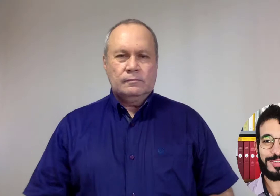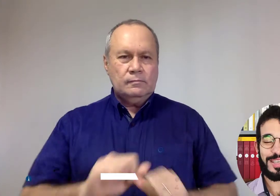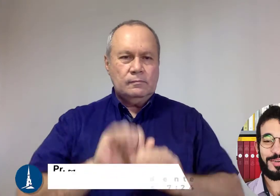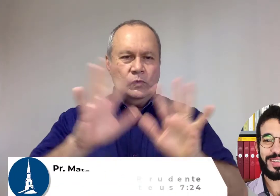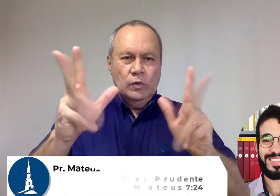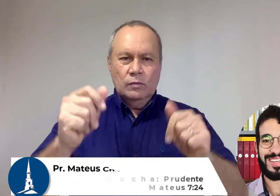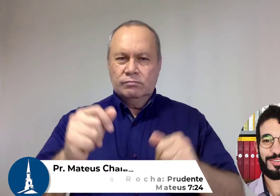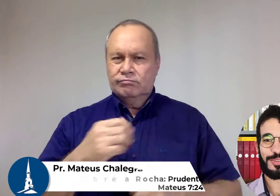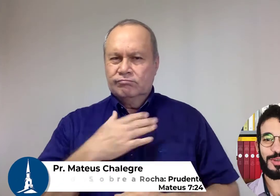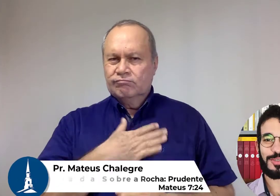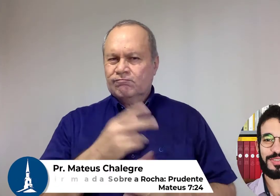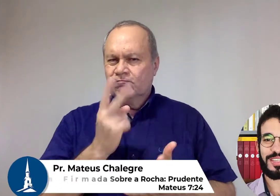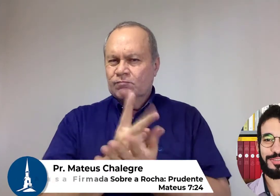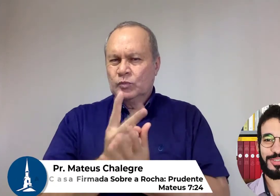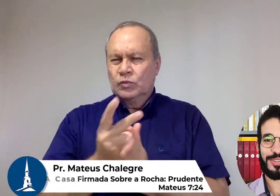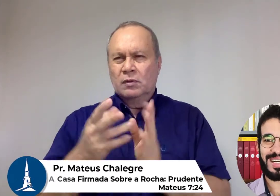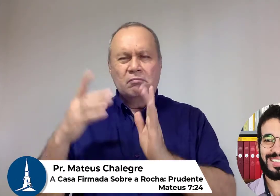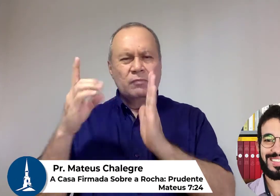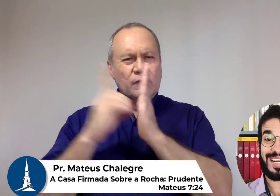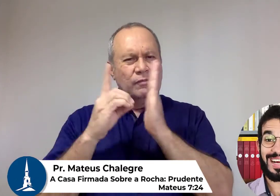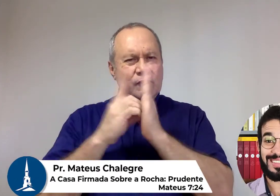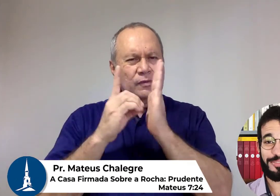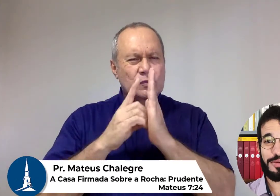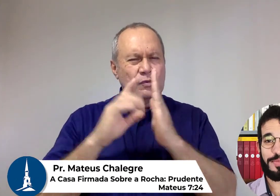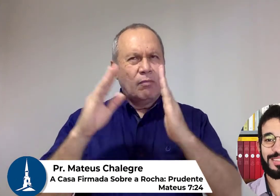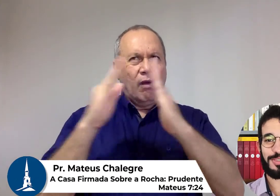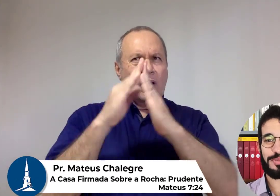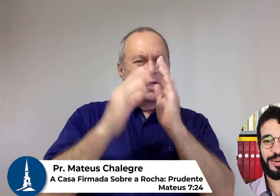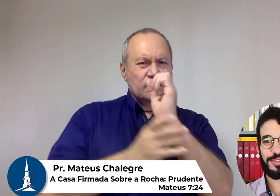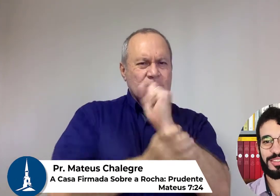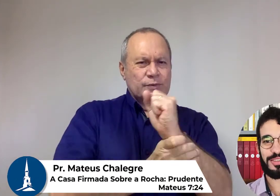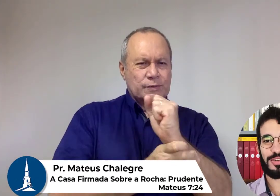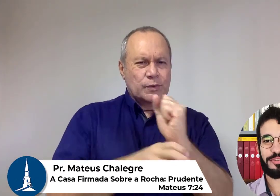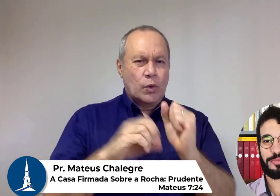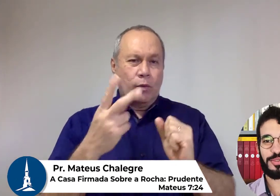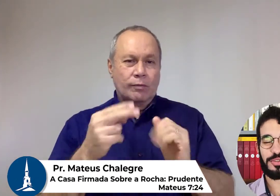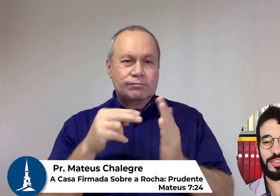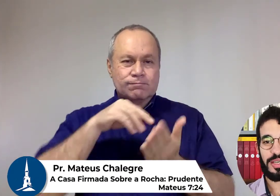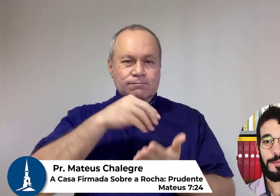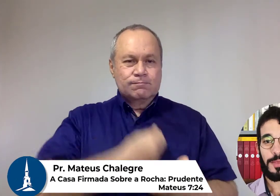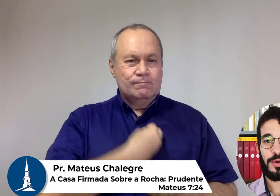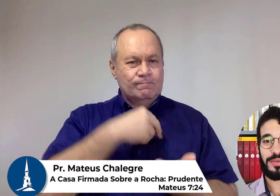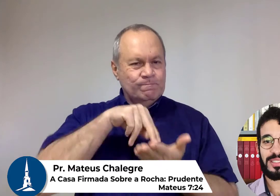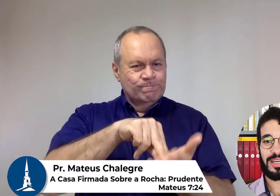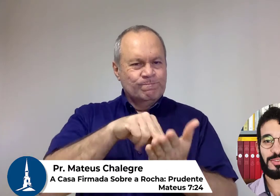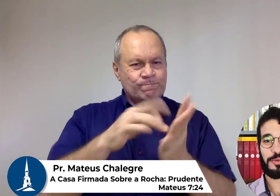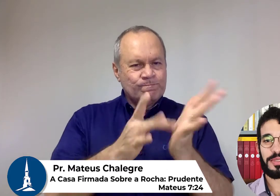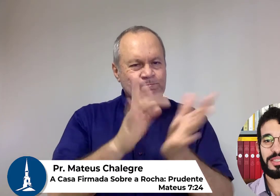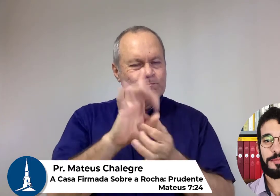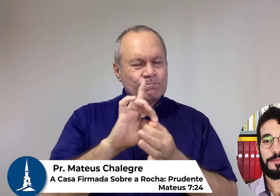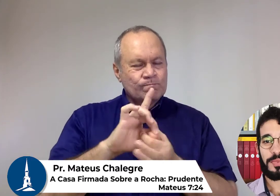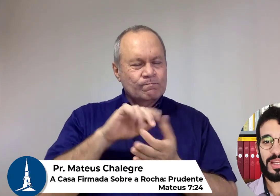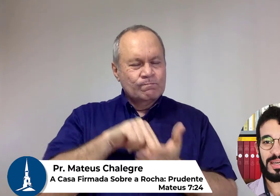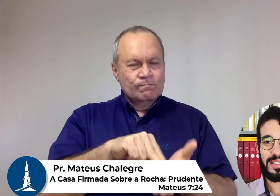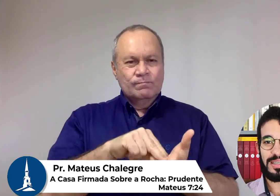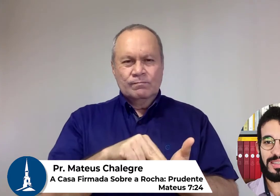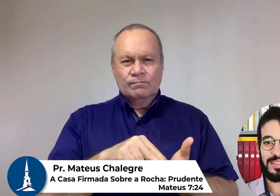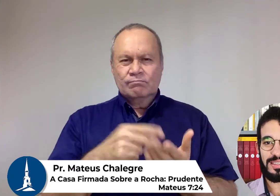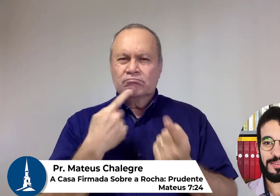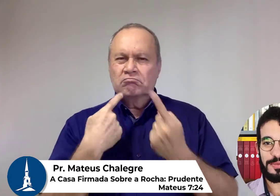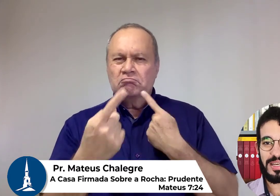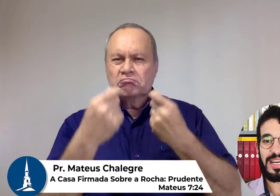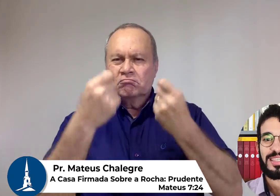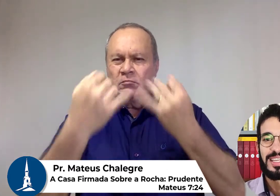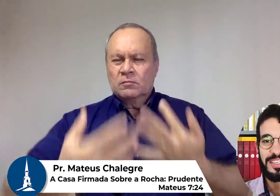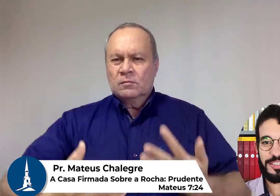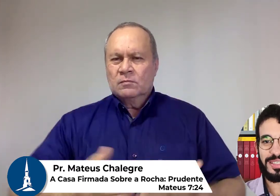Olá, irmãos, dando sequência aos nossos devocionais, A Casa Firmada sobre a Rocha, nós vamos hoje conversar sobre